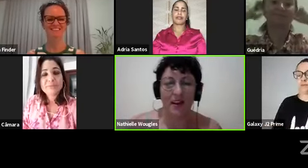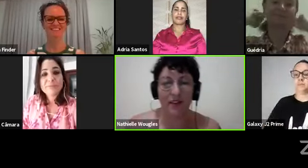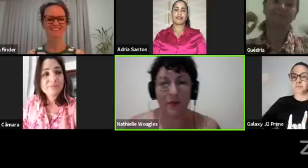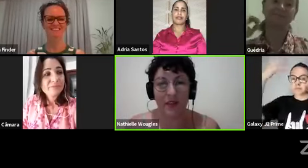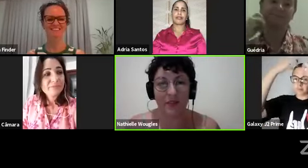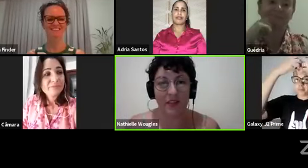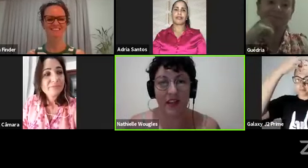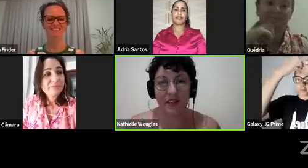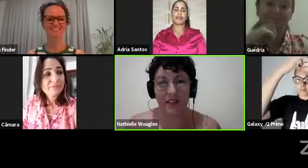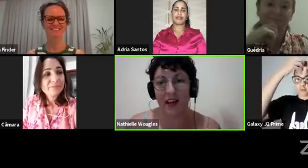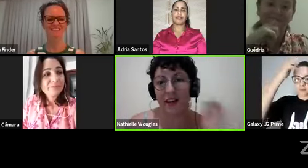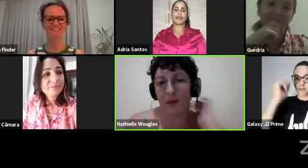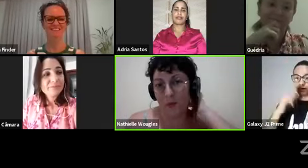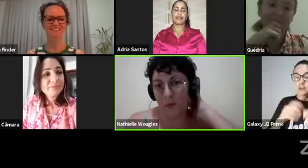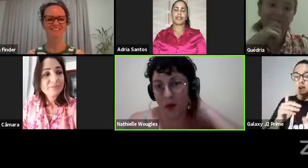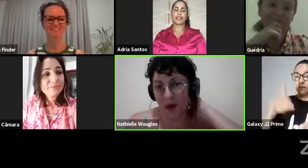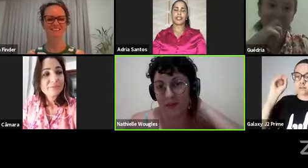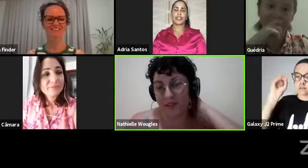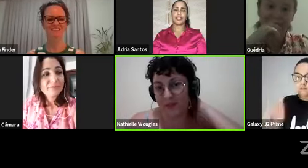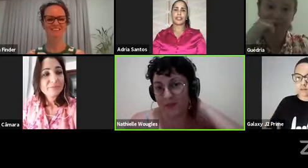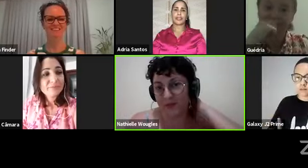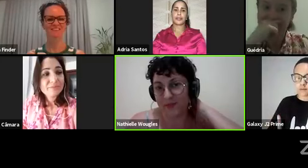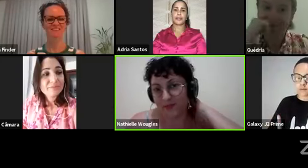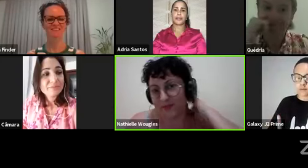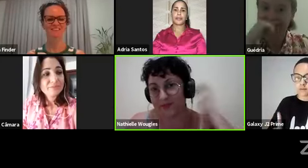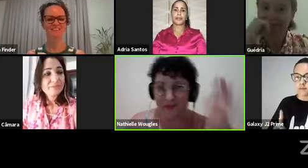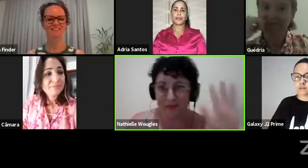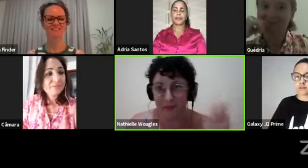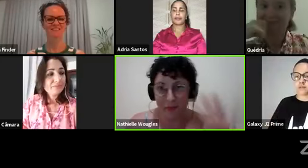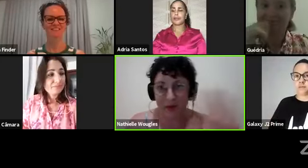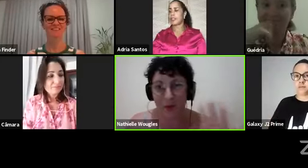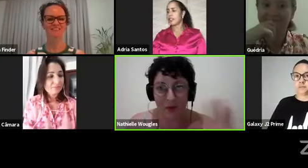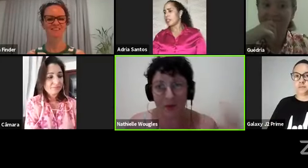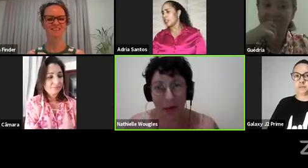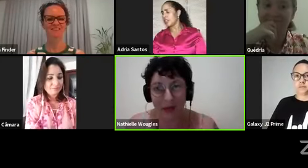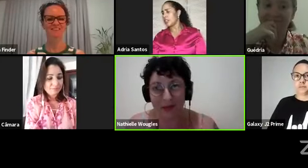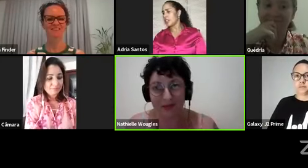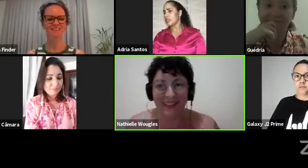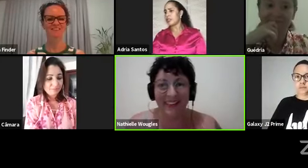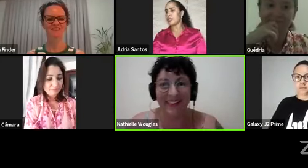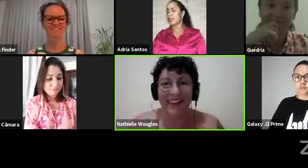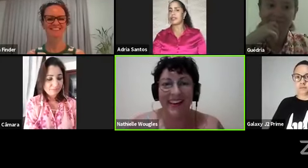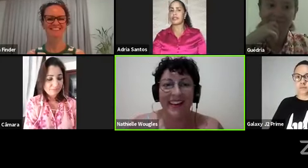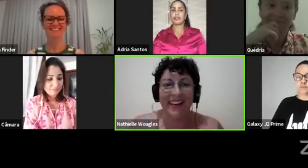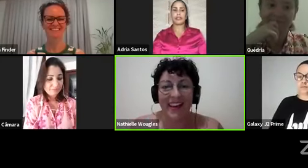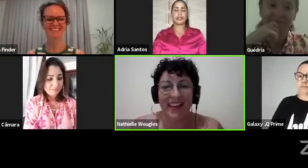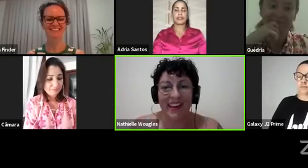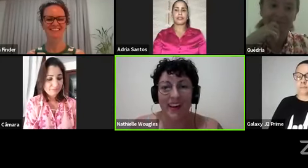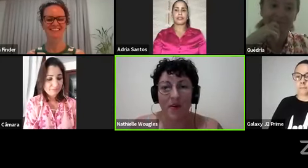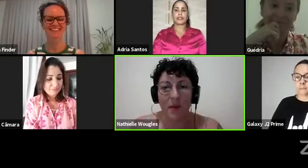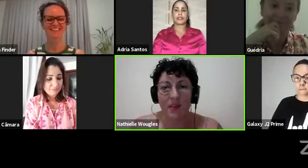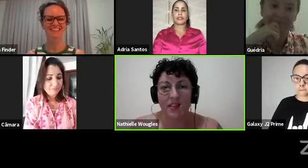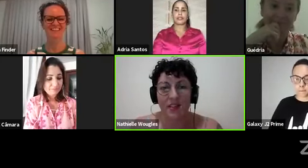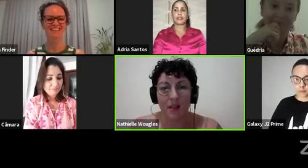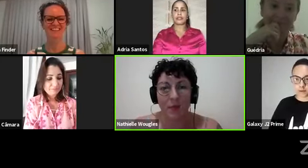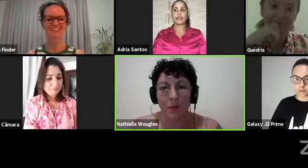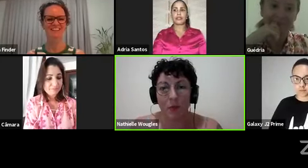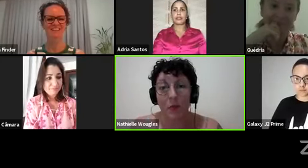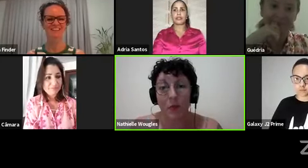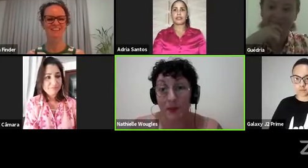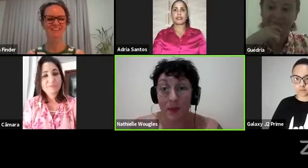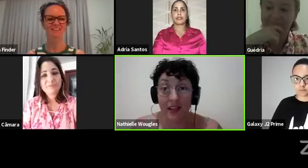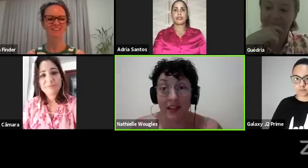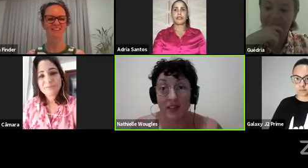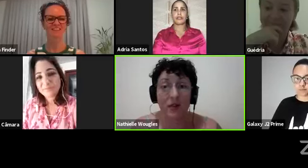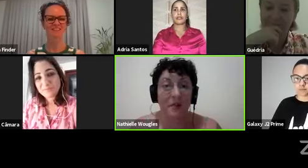é uma deficiência, assim, mais ou menos rara, que acomete, assim,